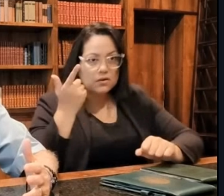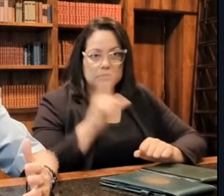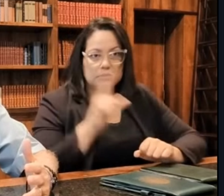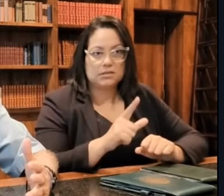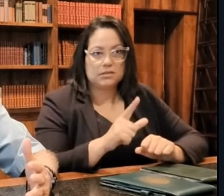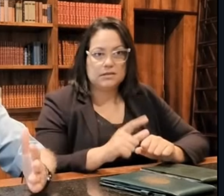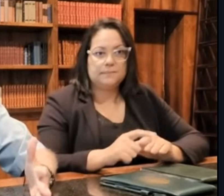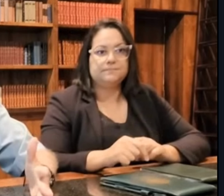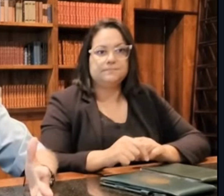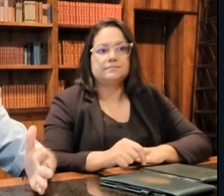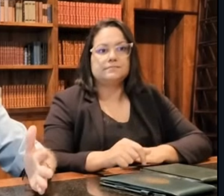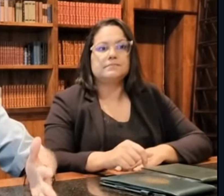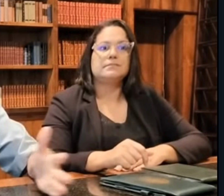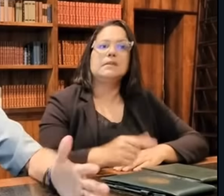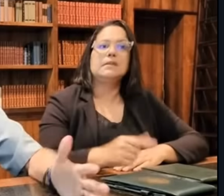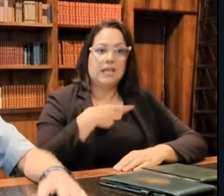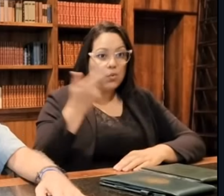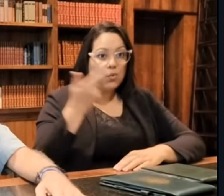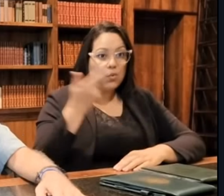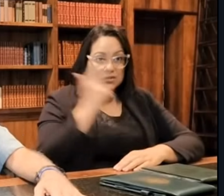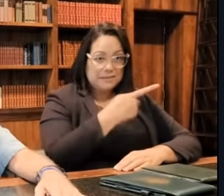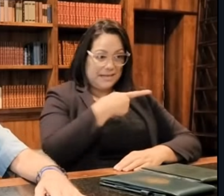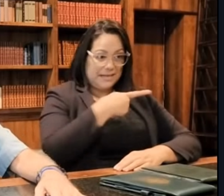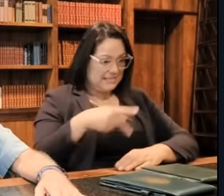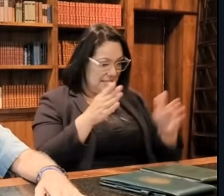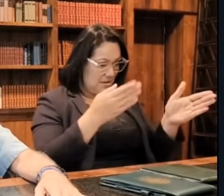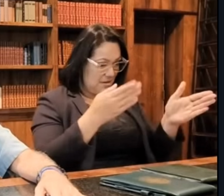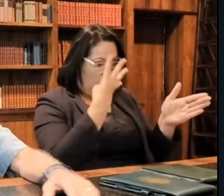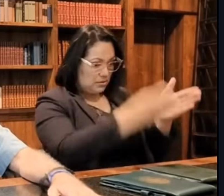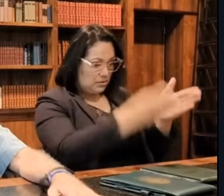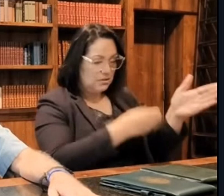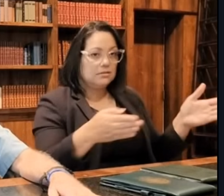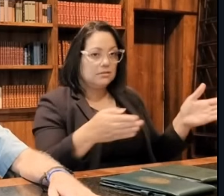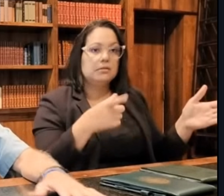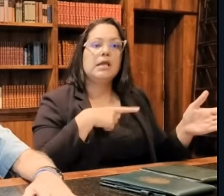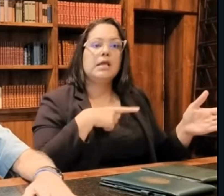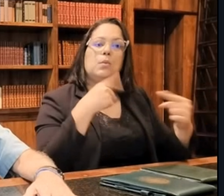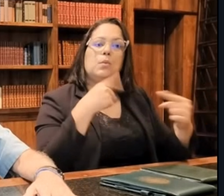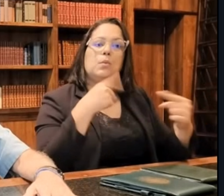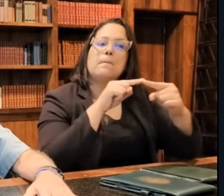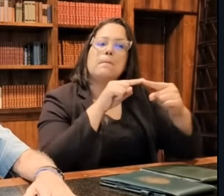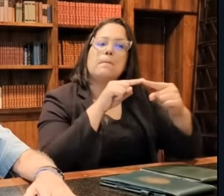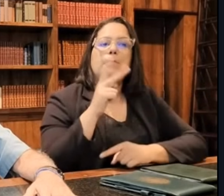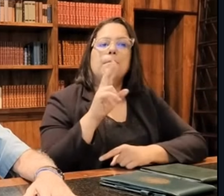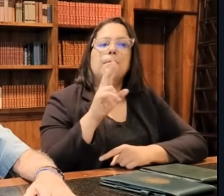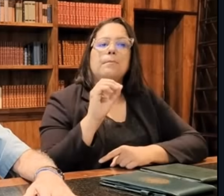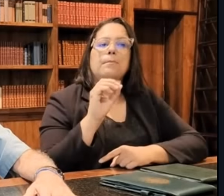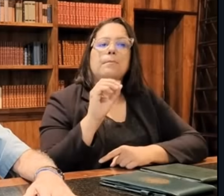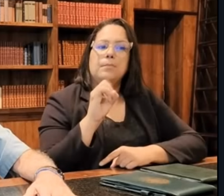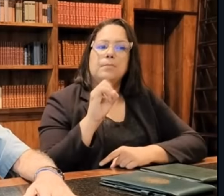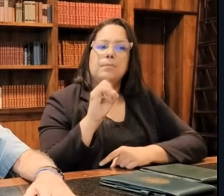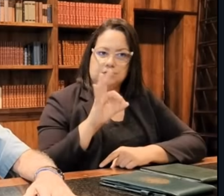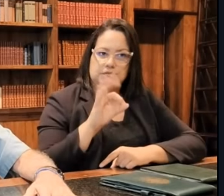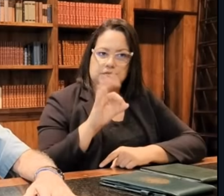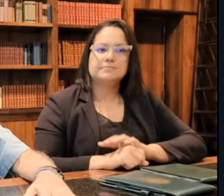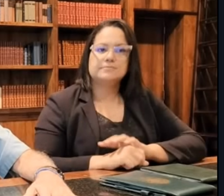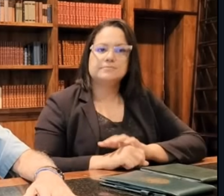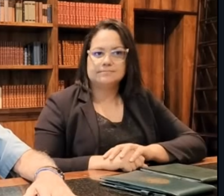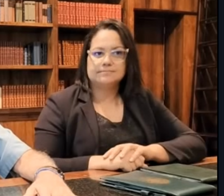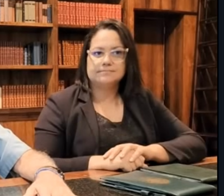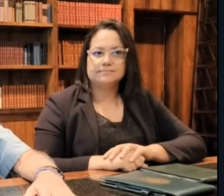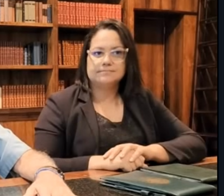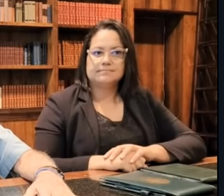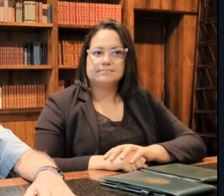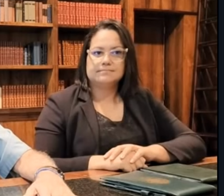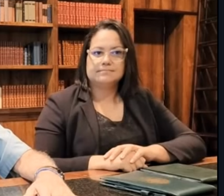Crê Oficial. Um grande abraço, meu amigo, tamo juntos. Meu amigo patriota Chiarelli. E também você que não conhece